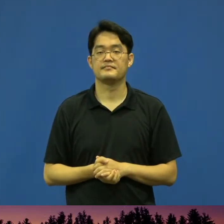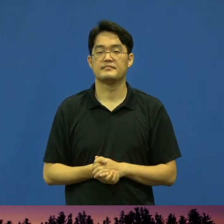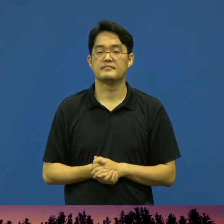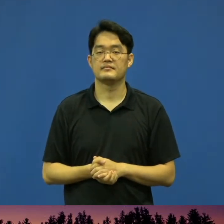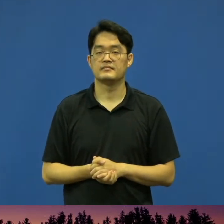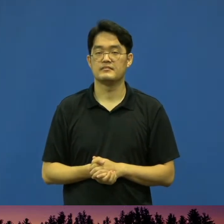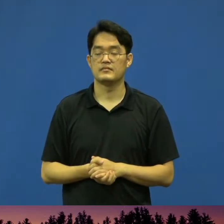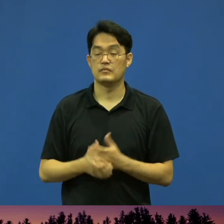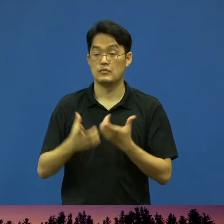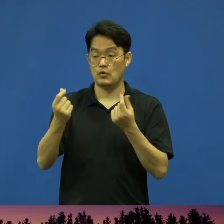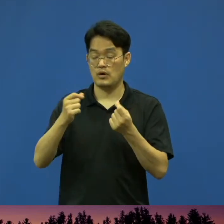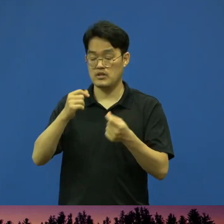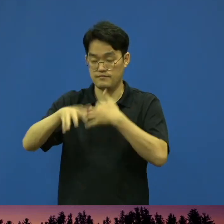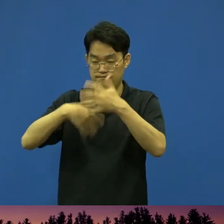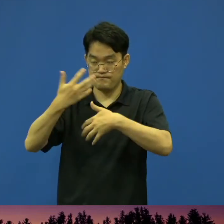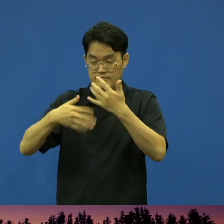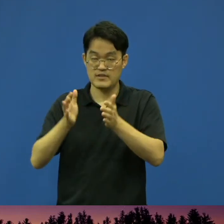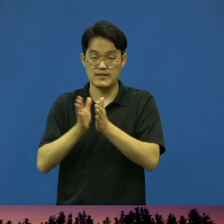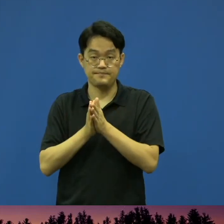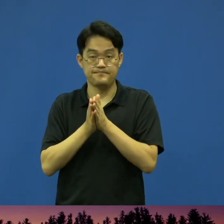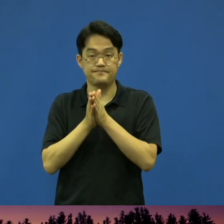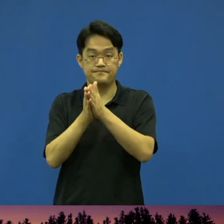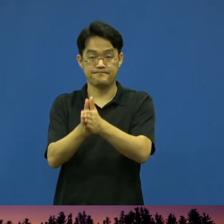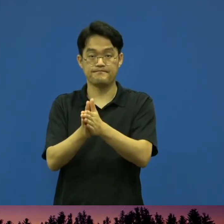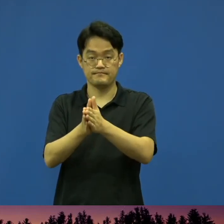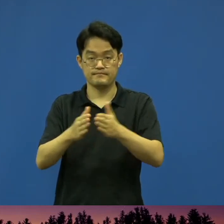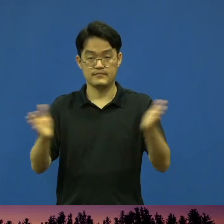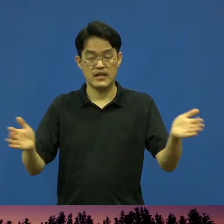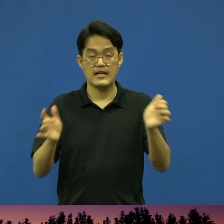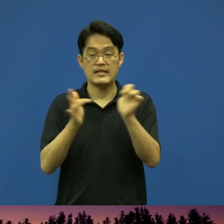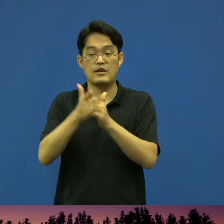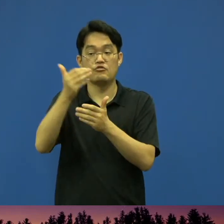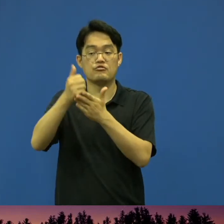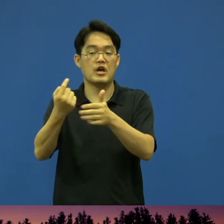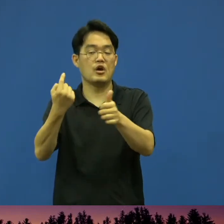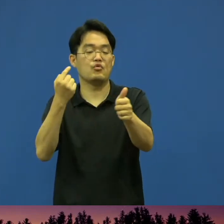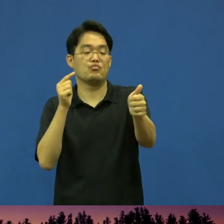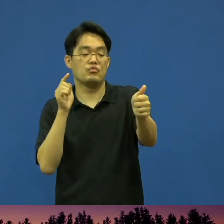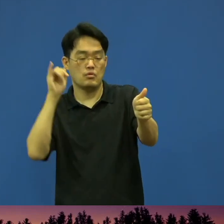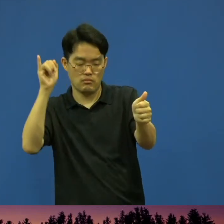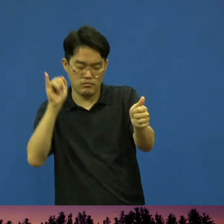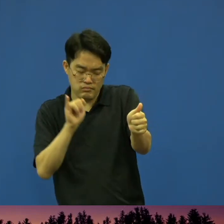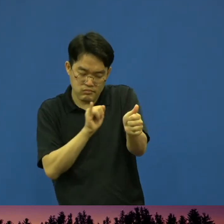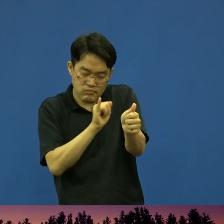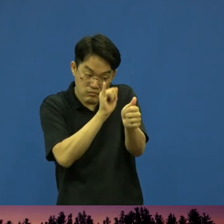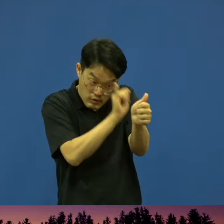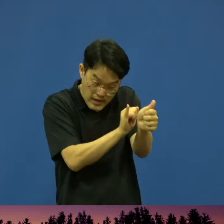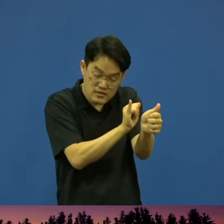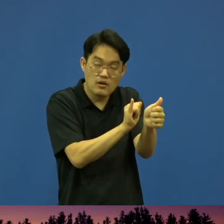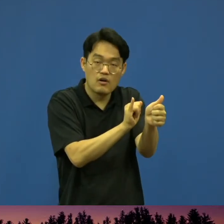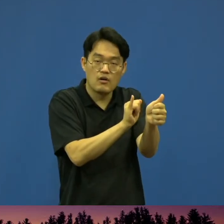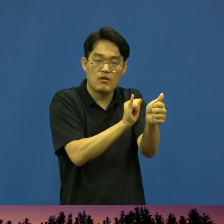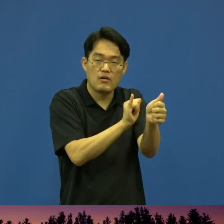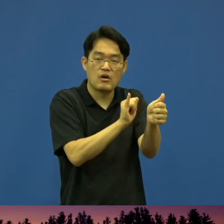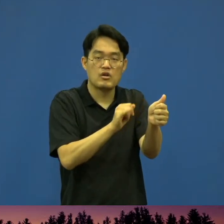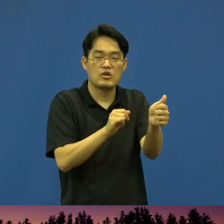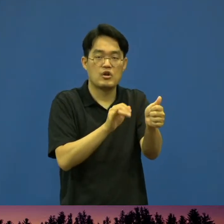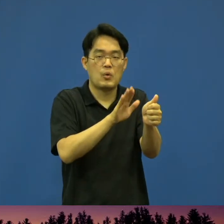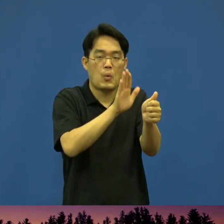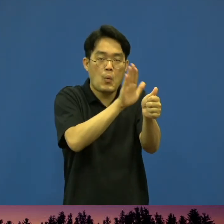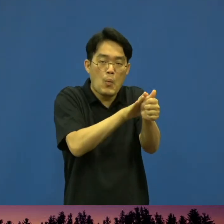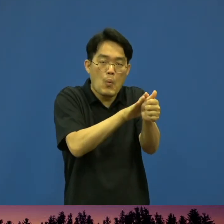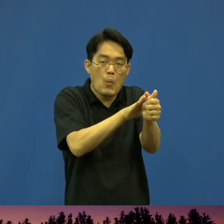44절인데요, 동일하게 한번 우리 읽어봤으면 좋겠습니다. 한번 읽어볼게요. 예수의 뒤로 와서 그의